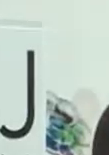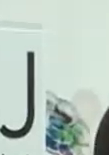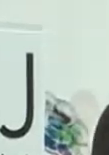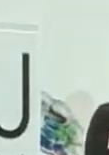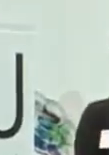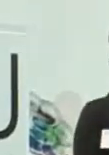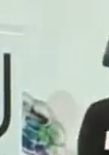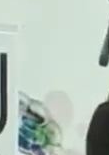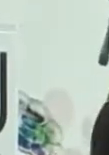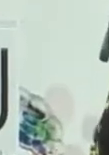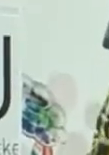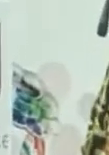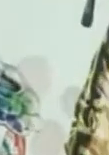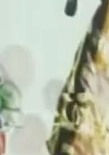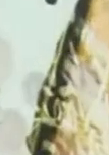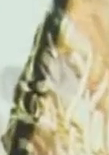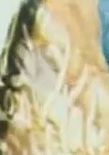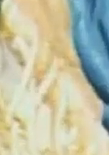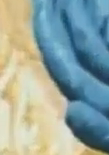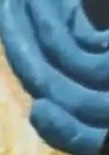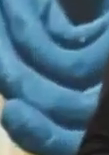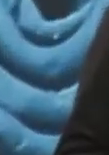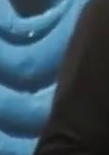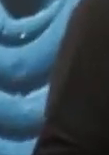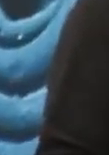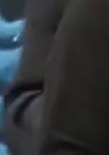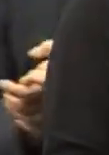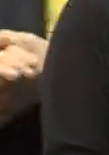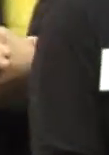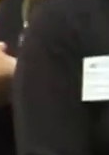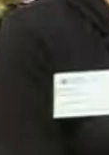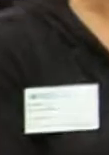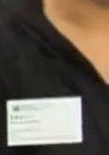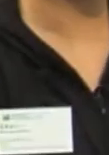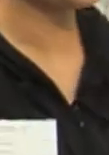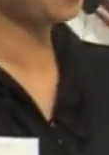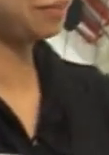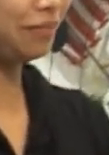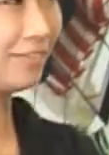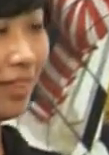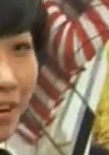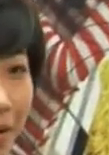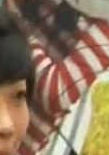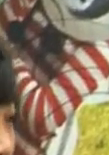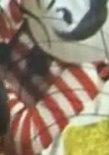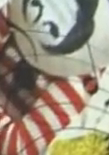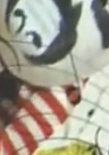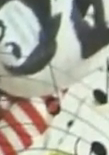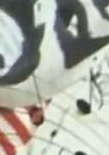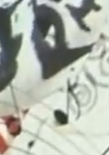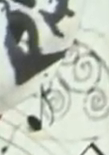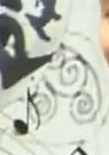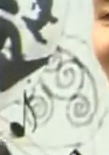好，咁我哋咧請阿世豪同埋阿 Ida 一齊送俾阿蘇生一張呢個作品，係啦，世豪我哋遞俾蘇生，係啦，